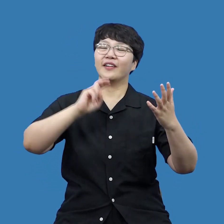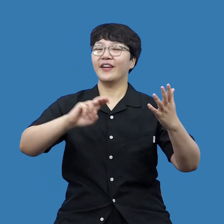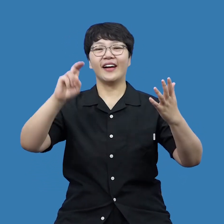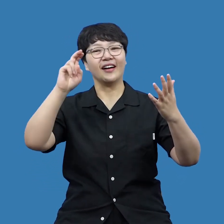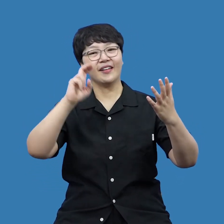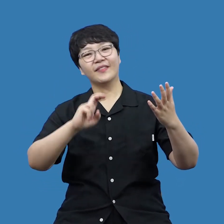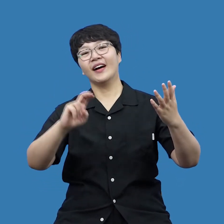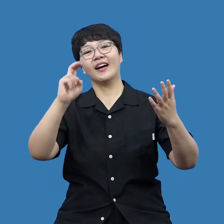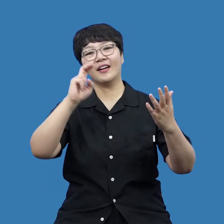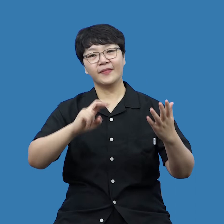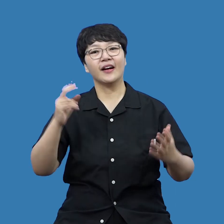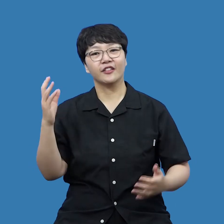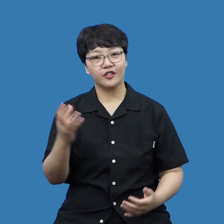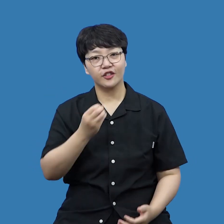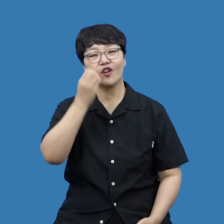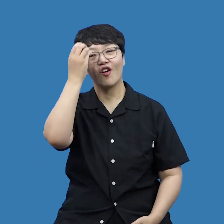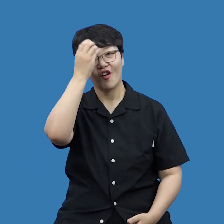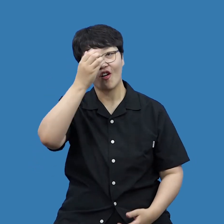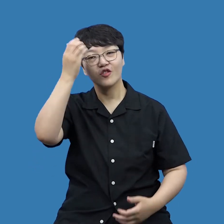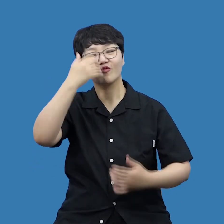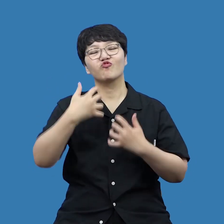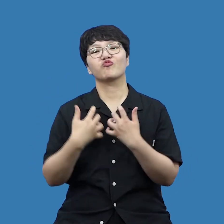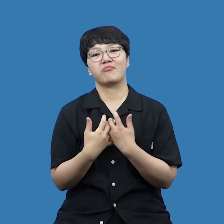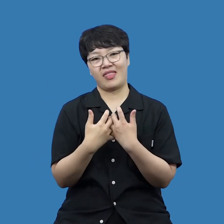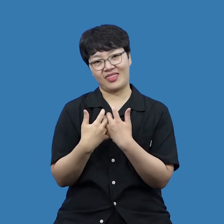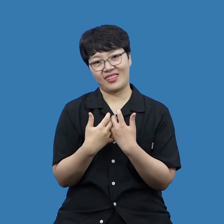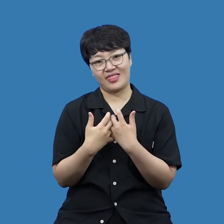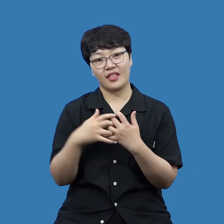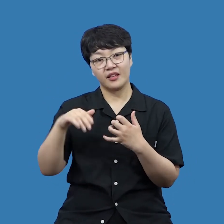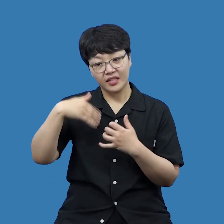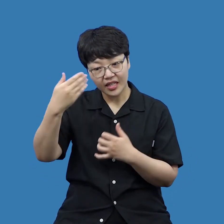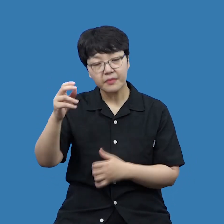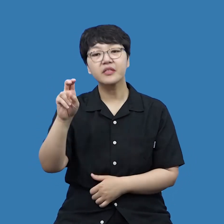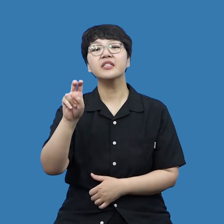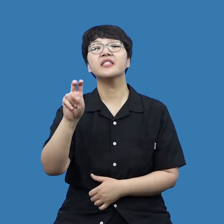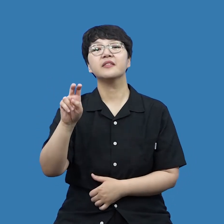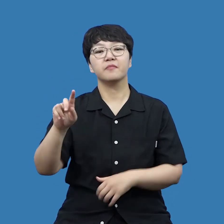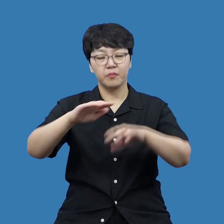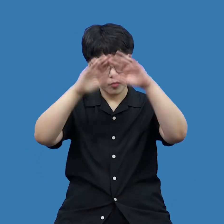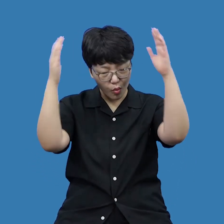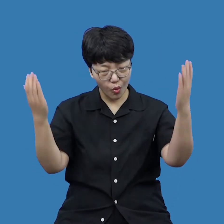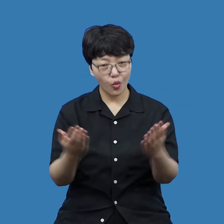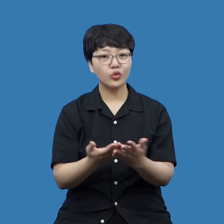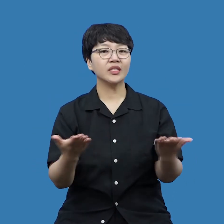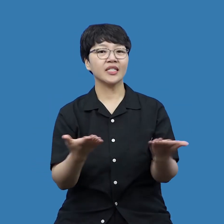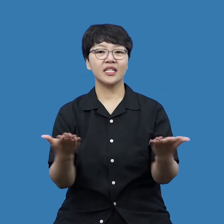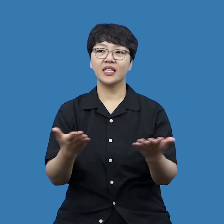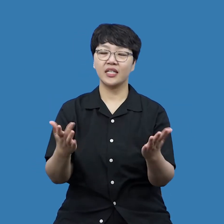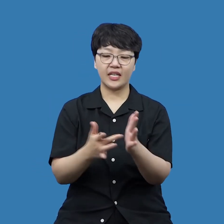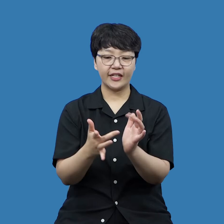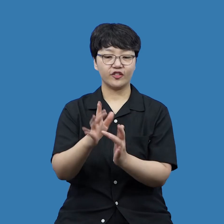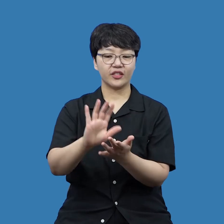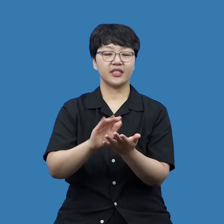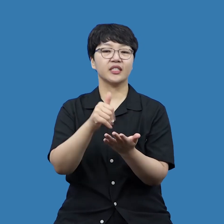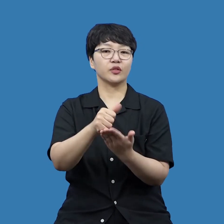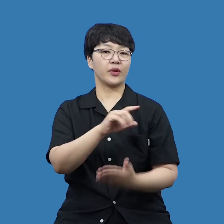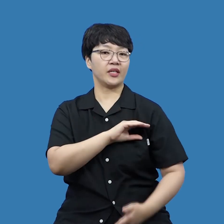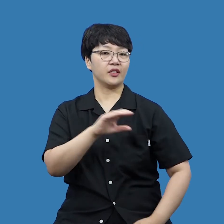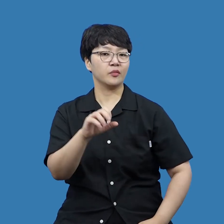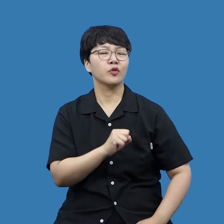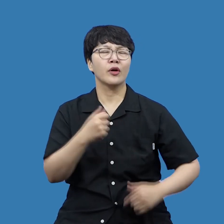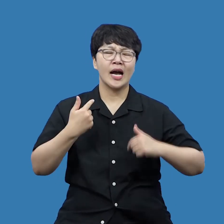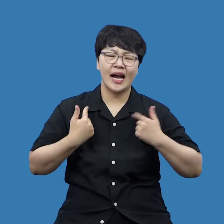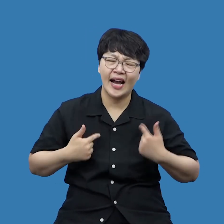충만한 사람이에요. 자, 거기서 멈추지 않고 그 다음 20절에 보시면 범사에 예수 그리스도의 이름으로 항상 아버지